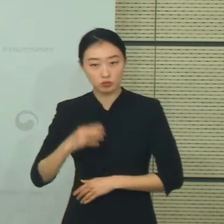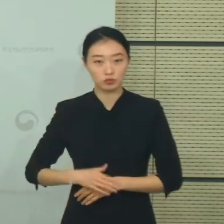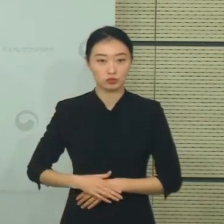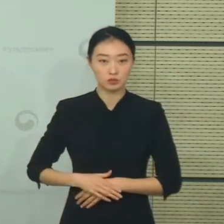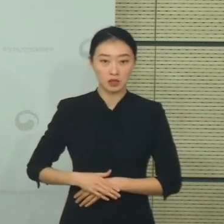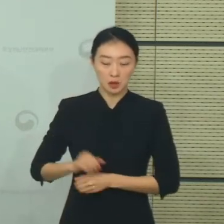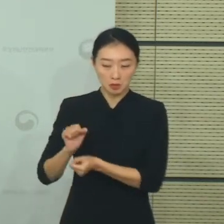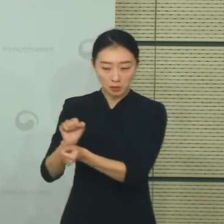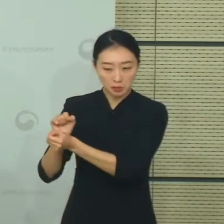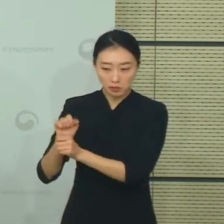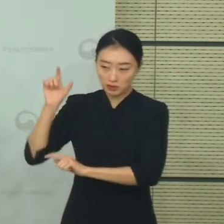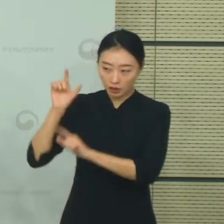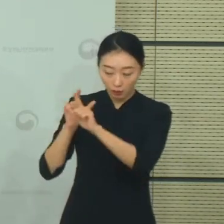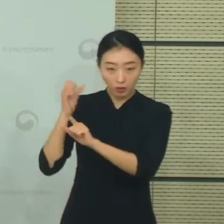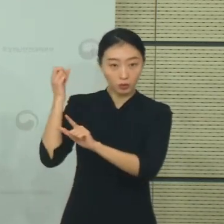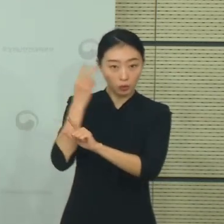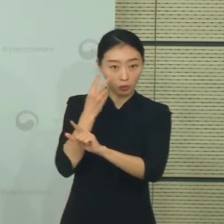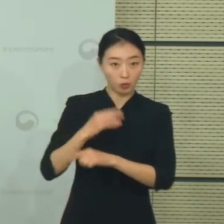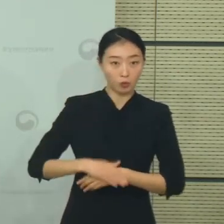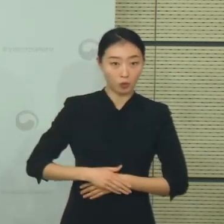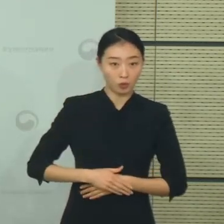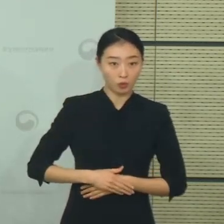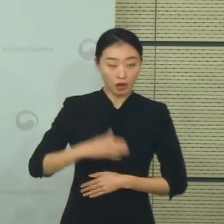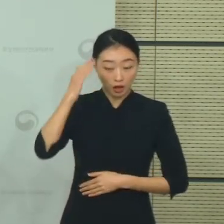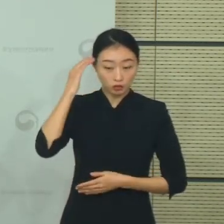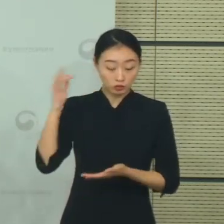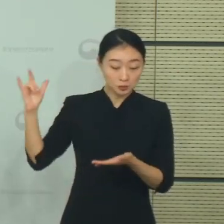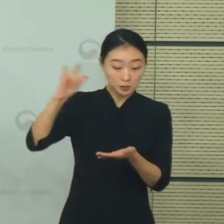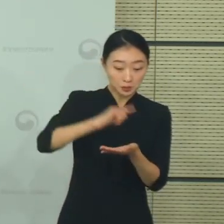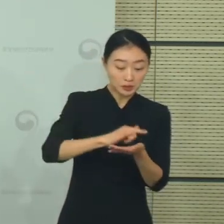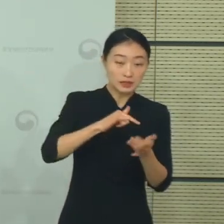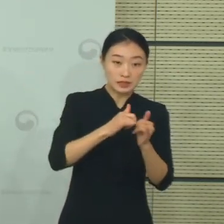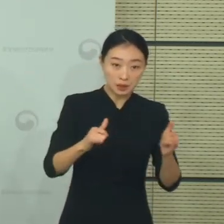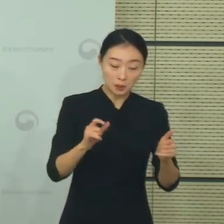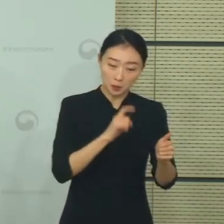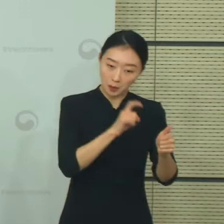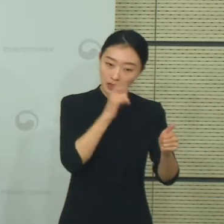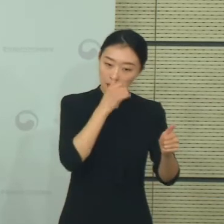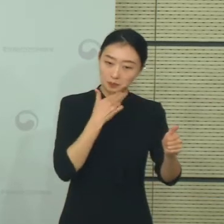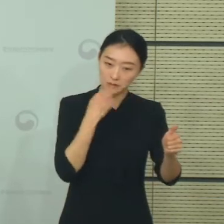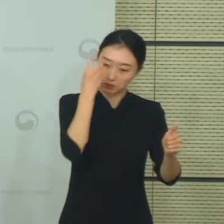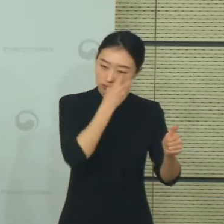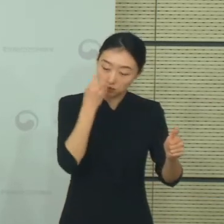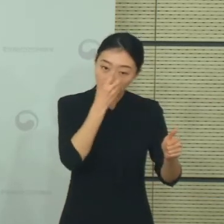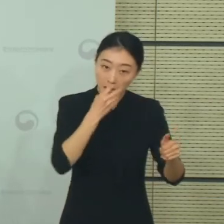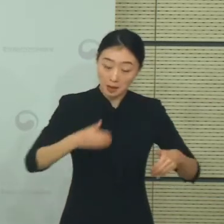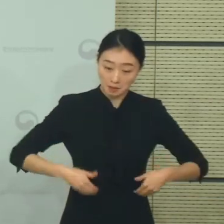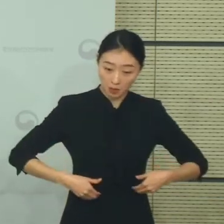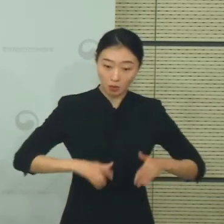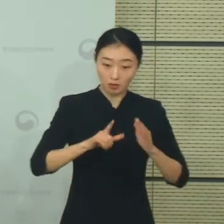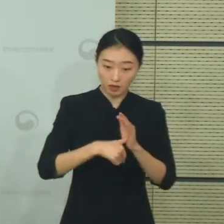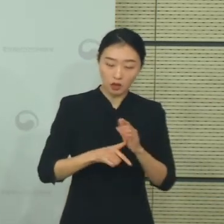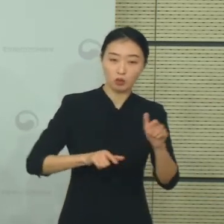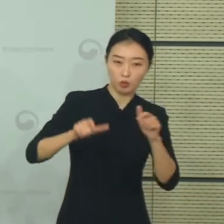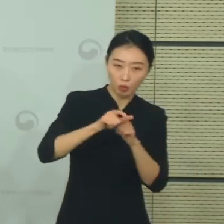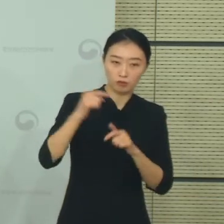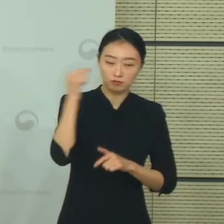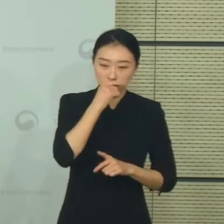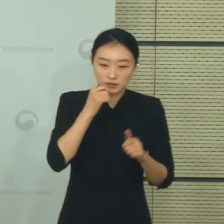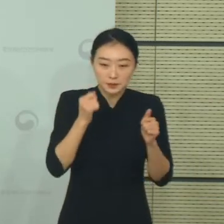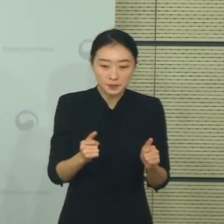동향, 국내 입국자 중 확진자 발생 등을 면밀하게 모니터링하고 있으며, 필요한 경우 검역을 강화하는 방안을 마련할